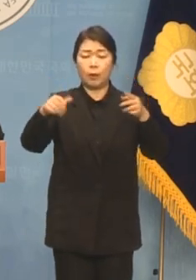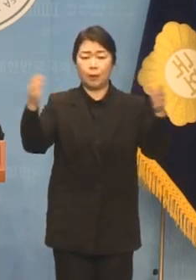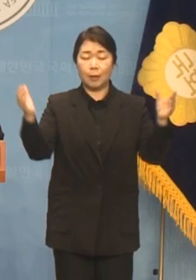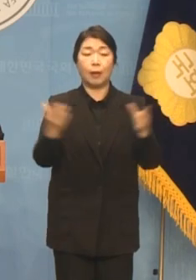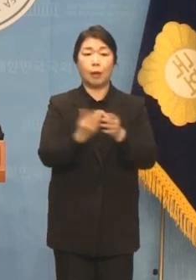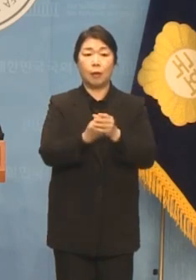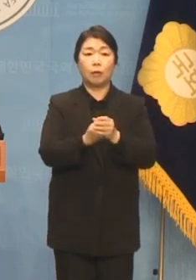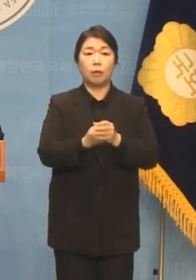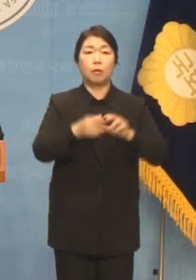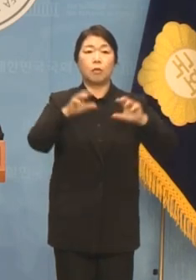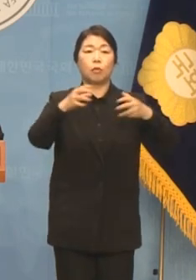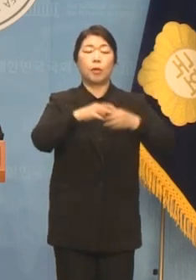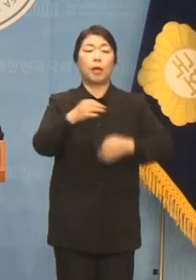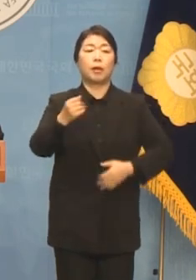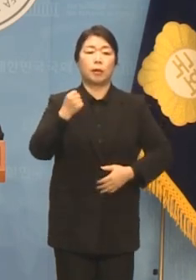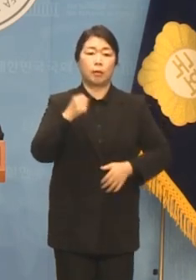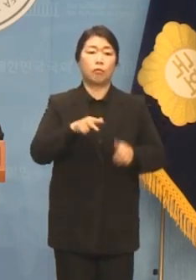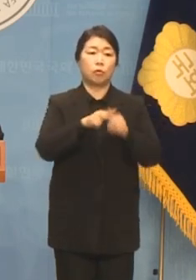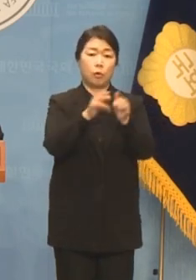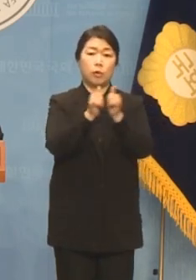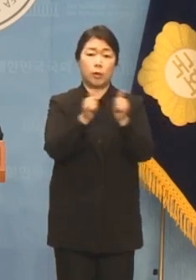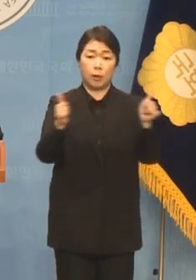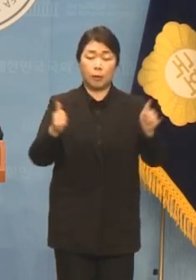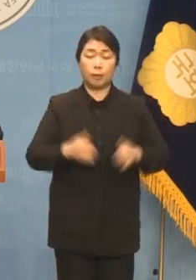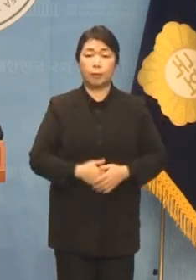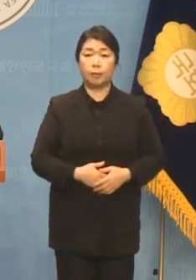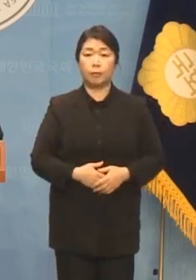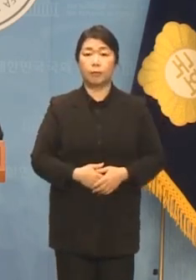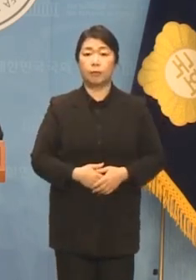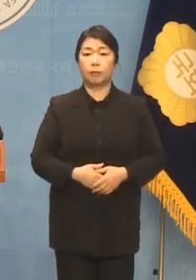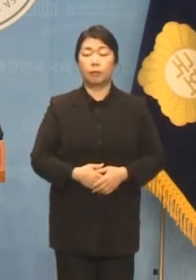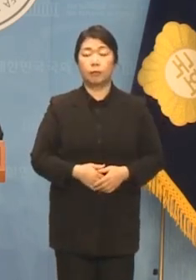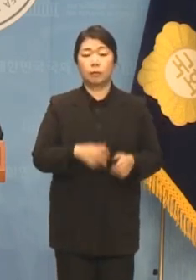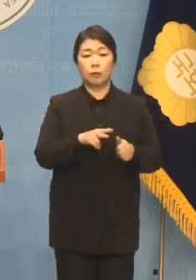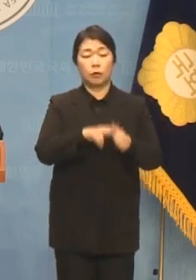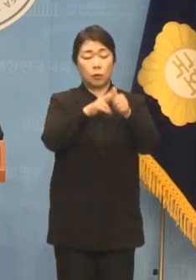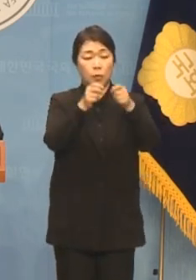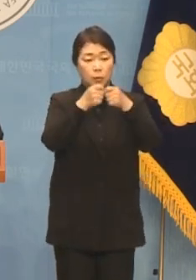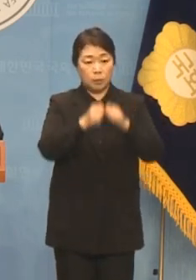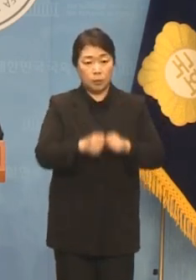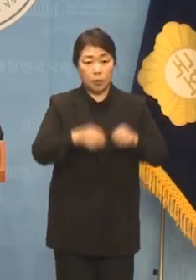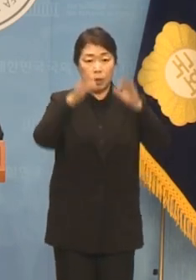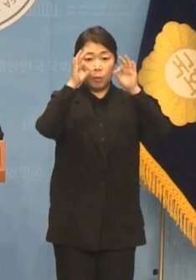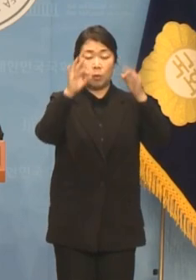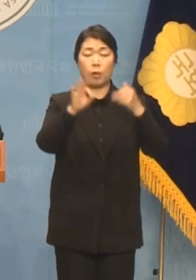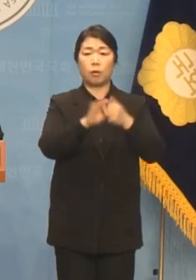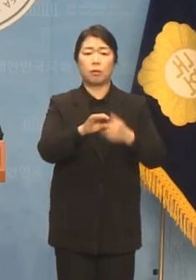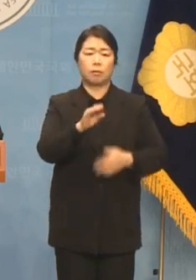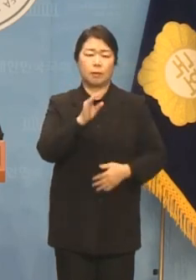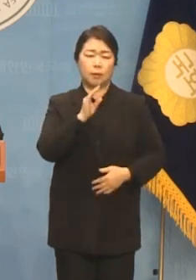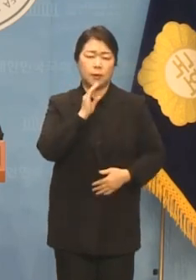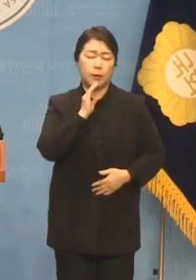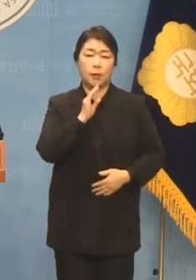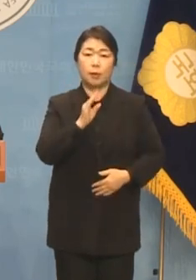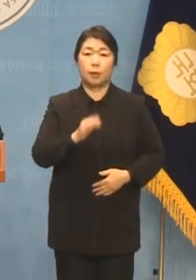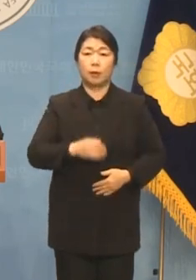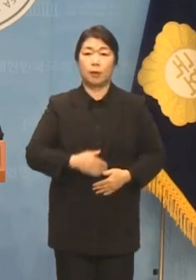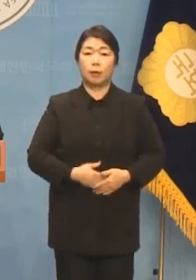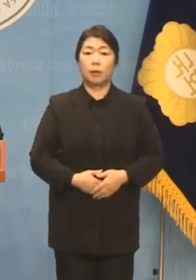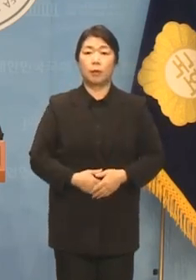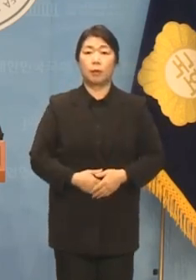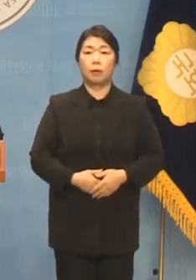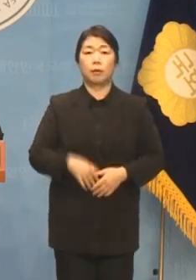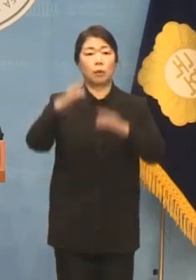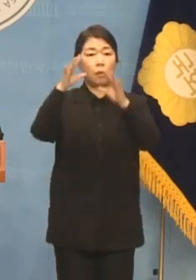모두 국민의 힘 후보들입니다 후보의 면면을 보면 정말 찰떡같이